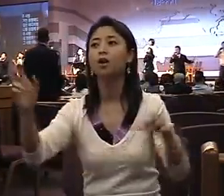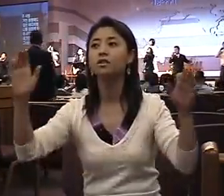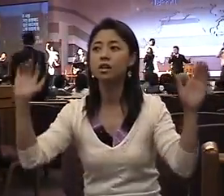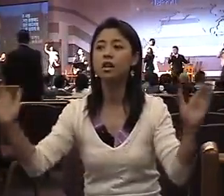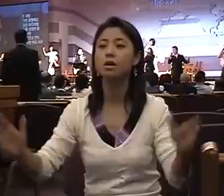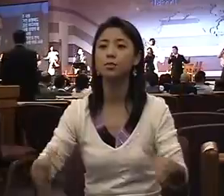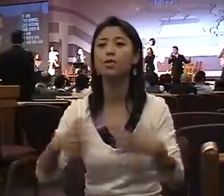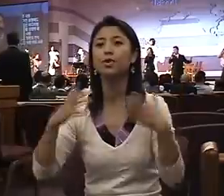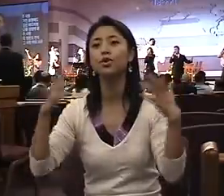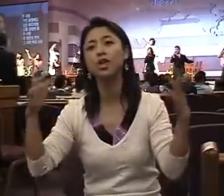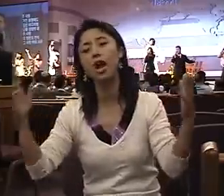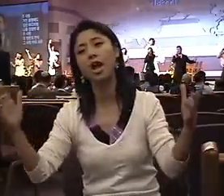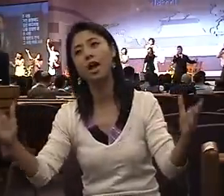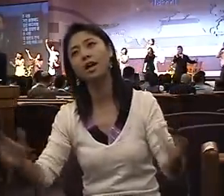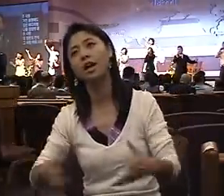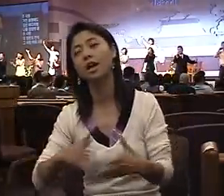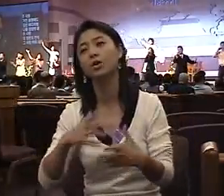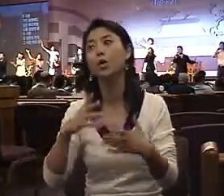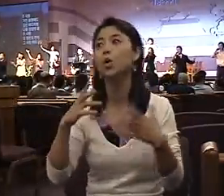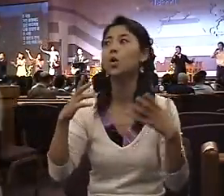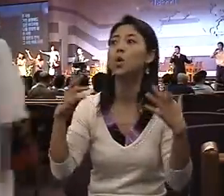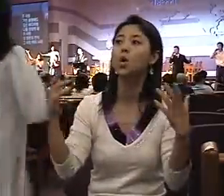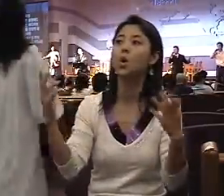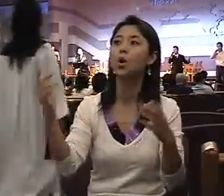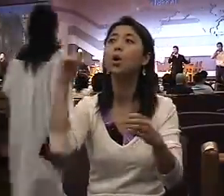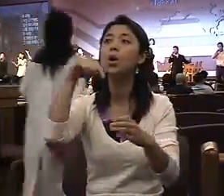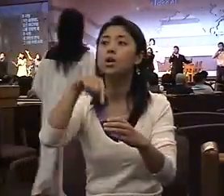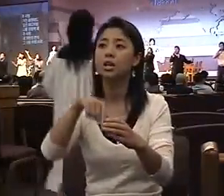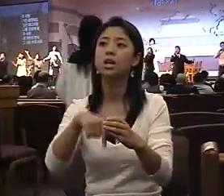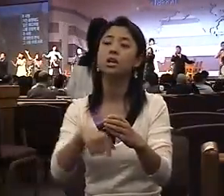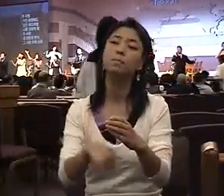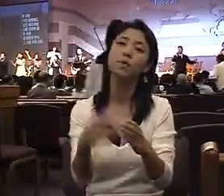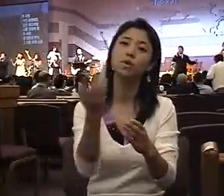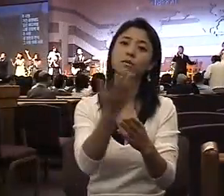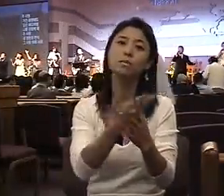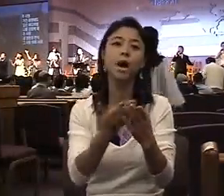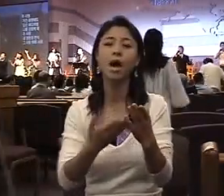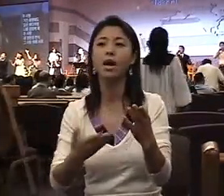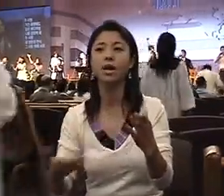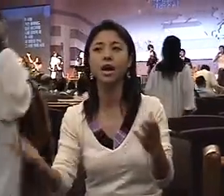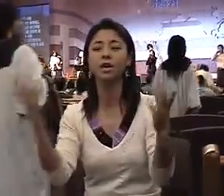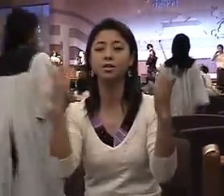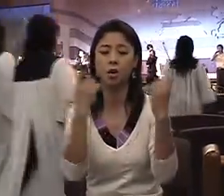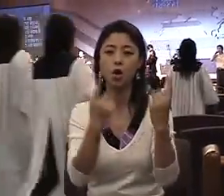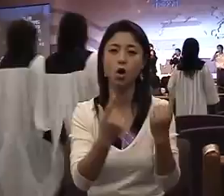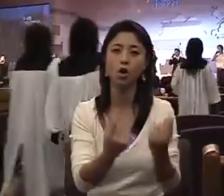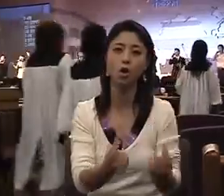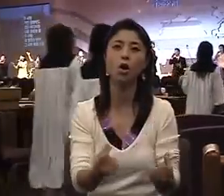거친 풍랑에도 기쁜